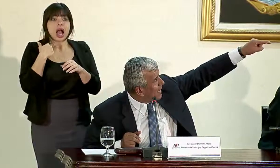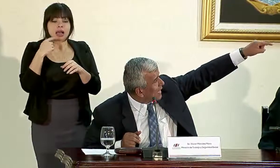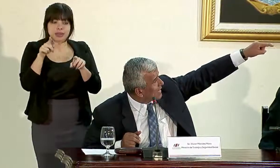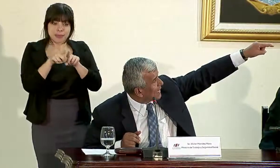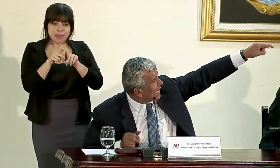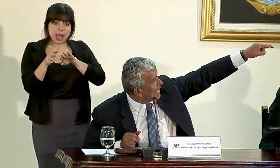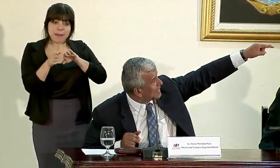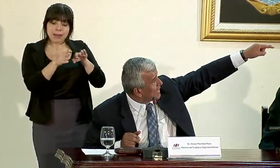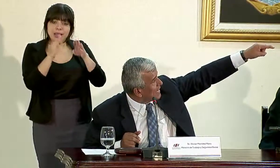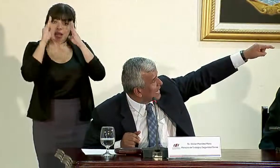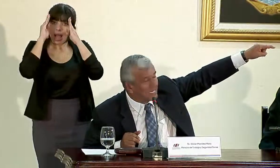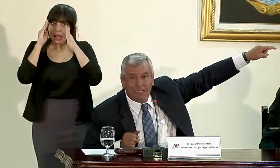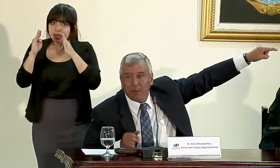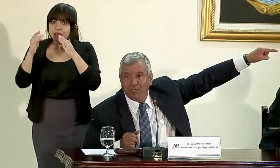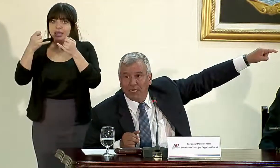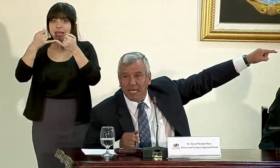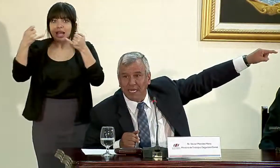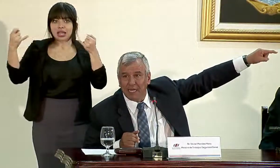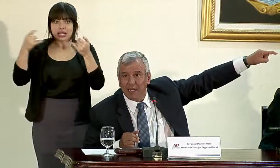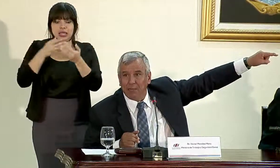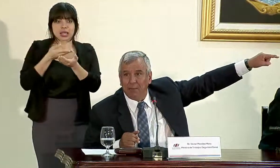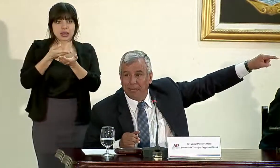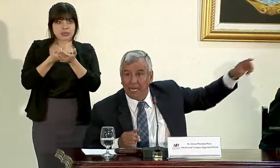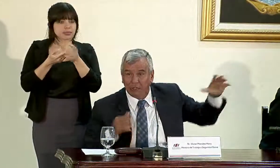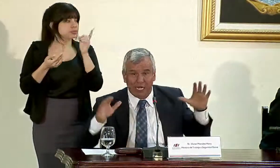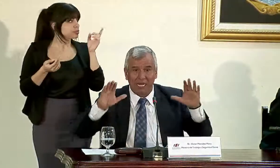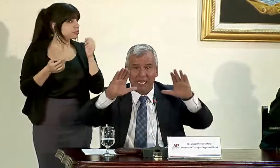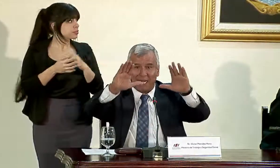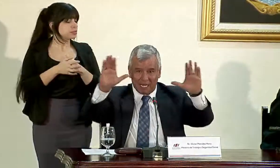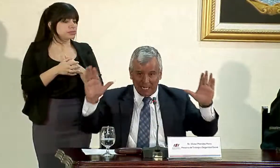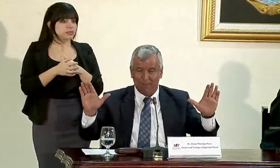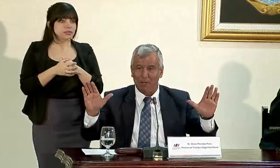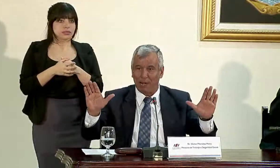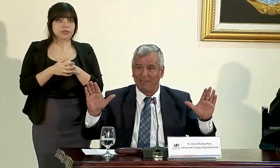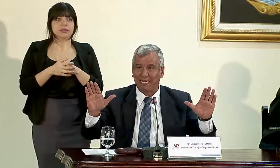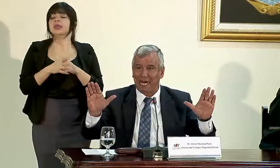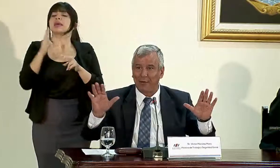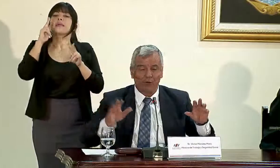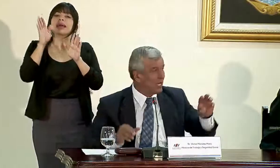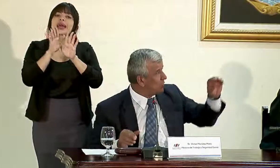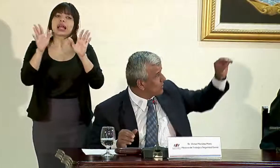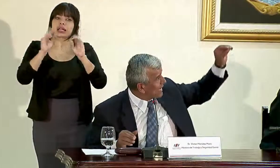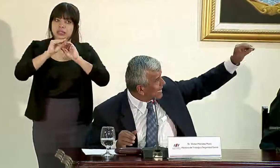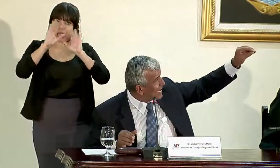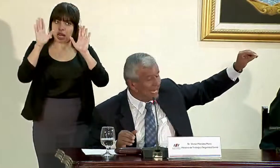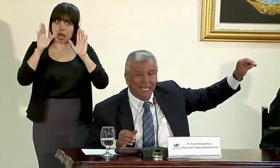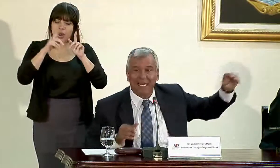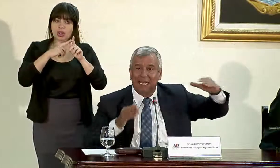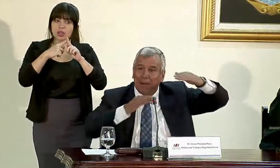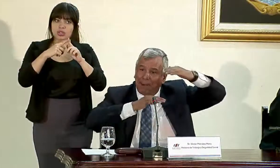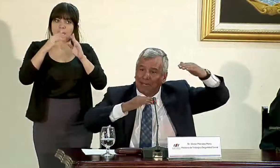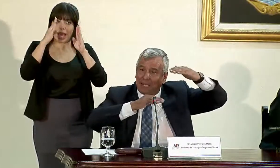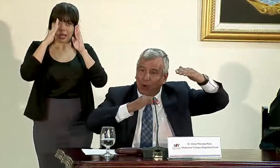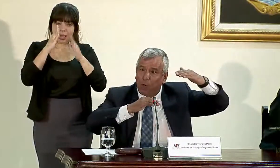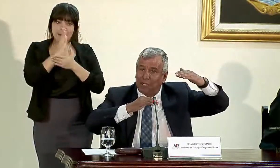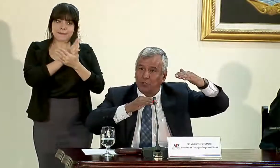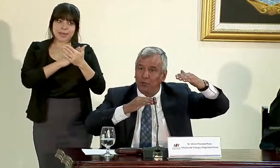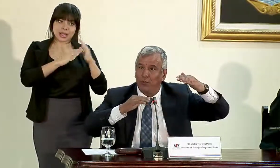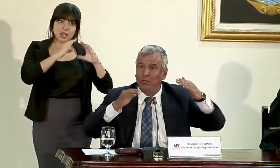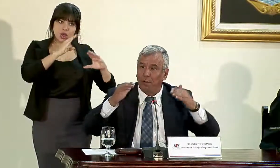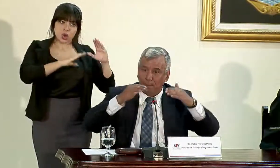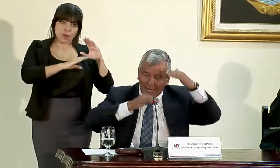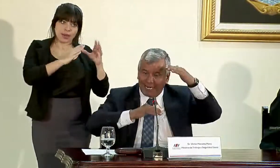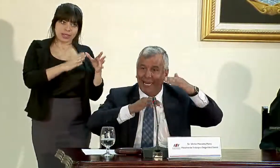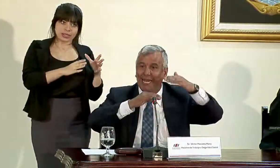atender esa línea que está puesta aquí, ¿verdad? O sea, el panorama está claro. Entonces hay que atender la parte de